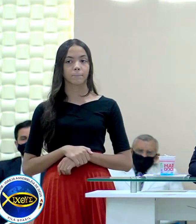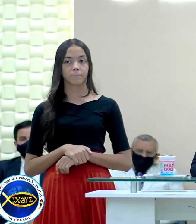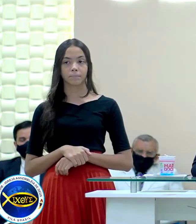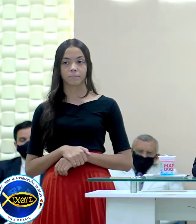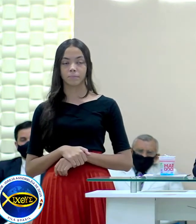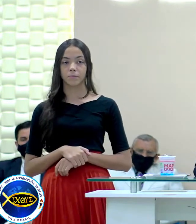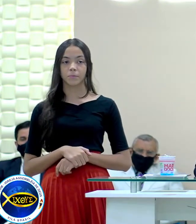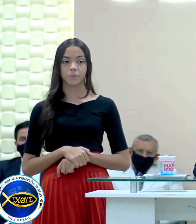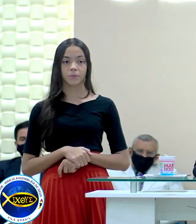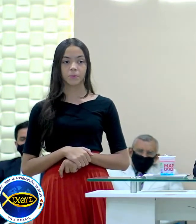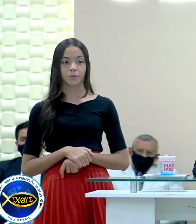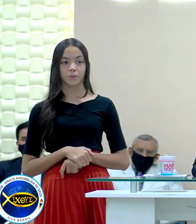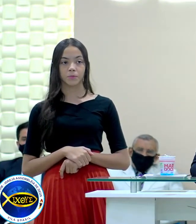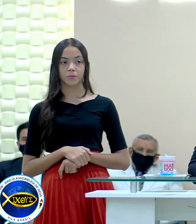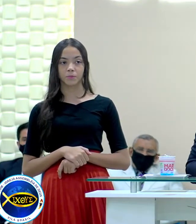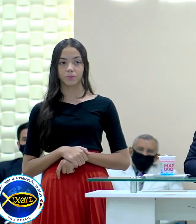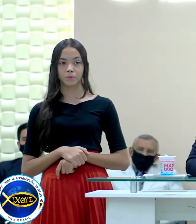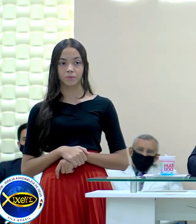aleluia.